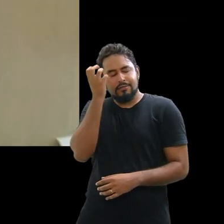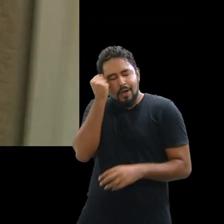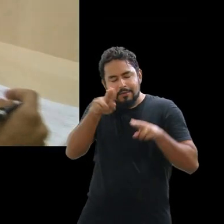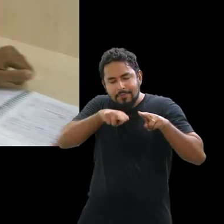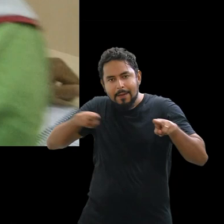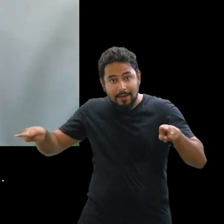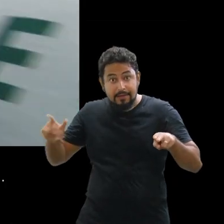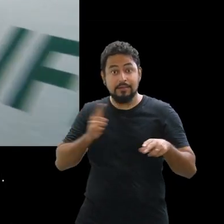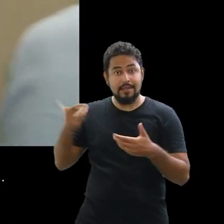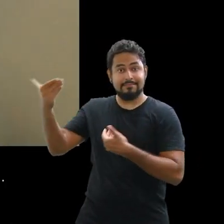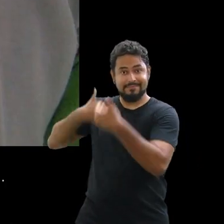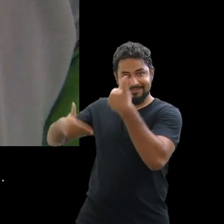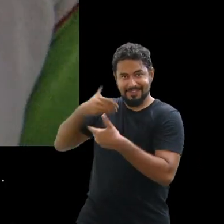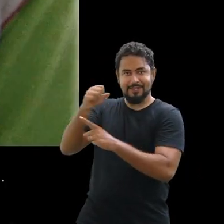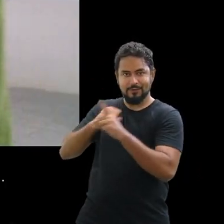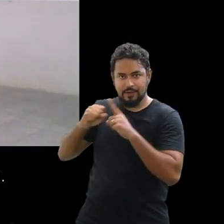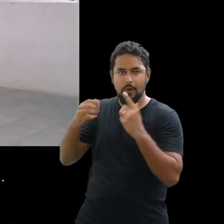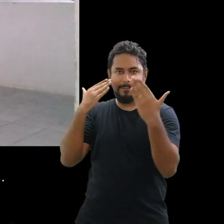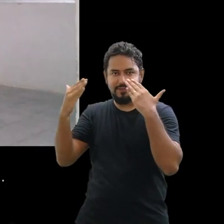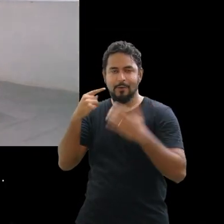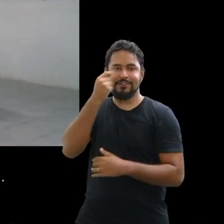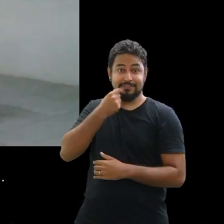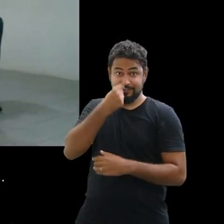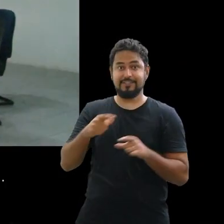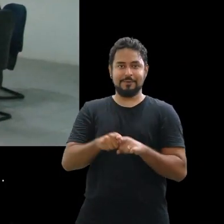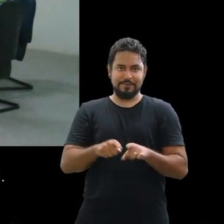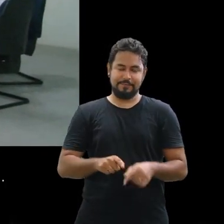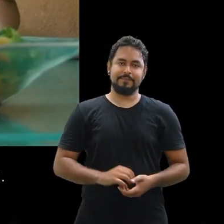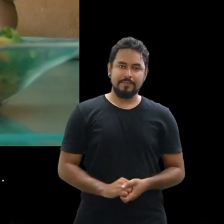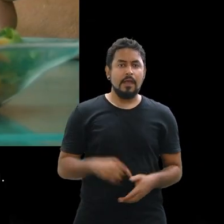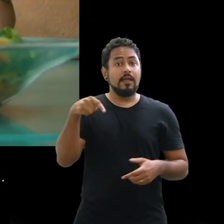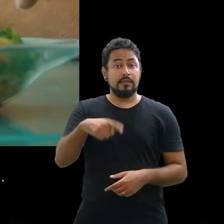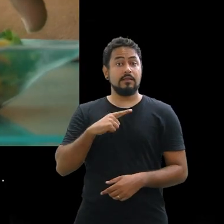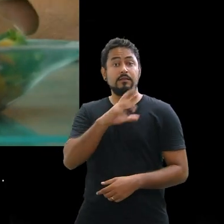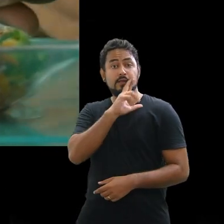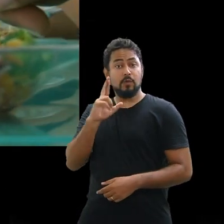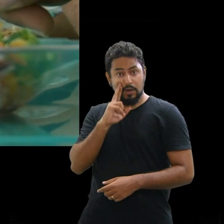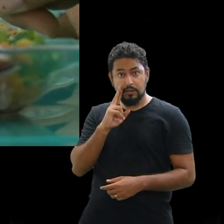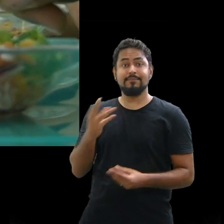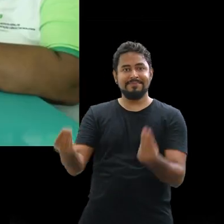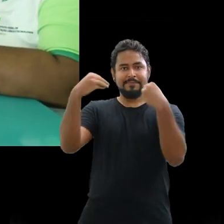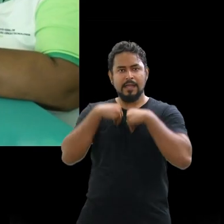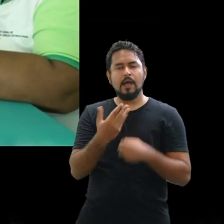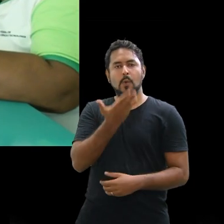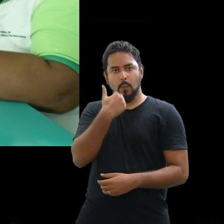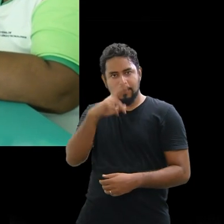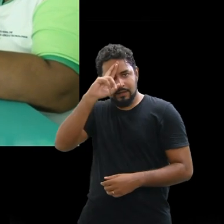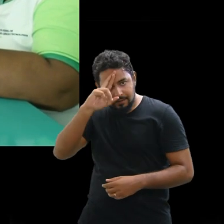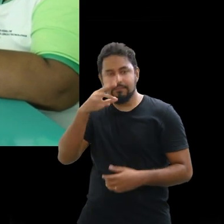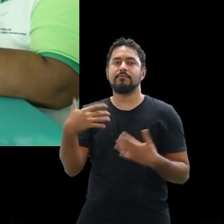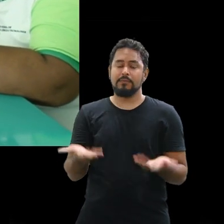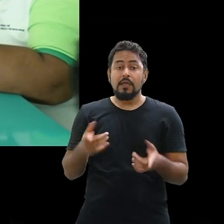Nós que somos internas temos assistência social, psicólogos, dentistas também. Aqui tem o refeitório que